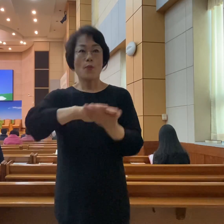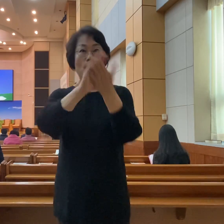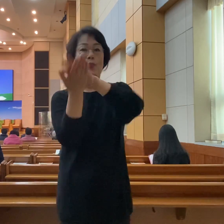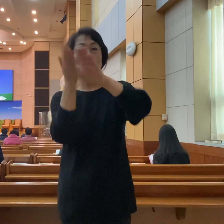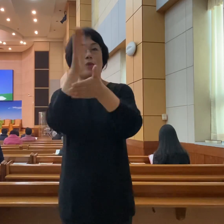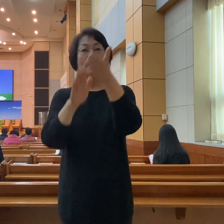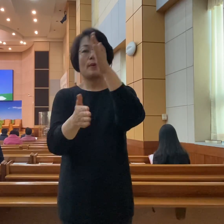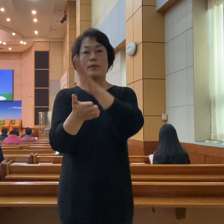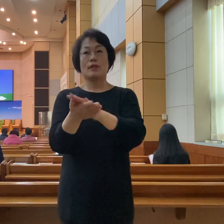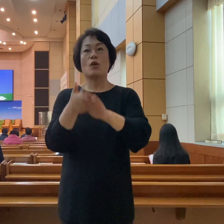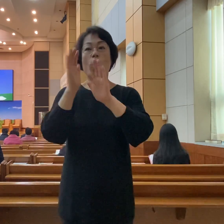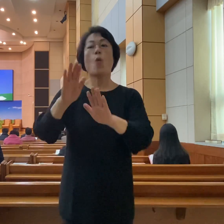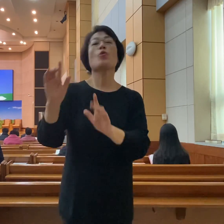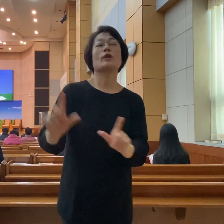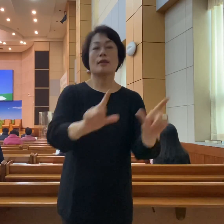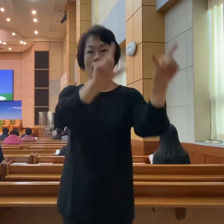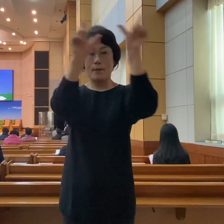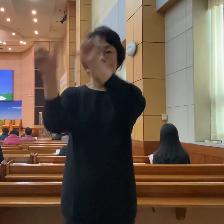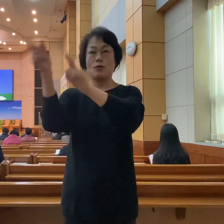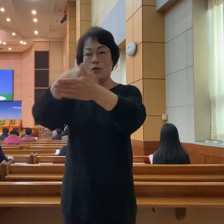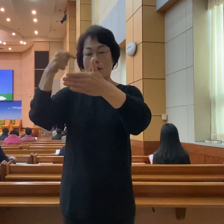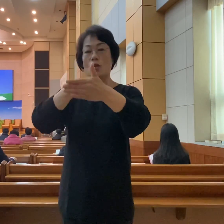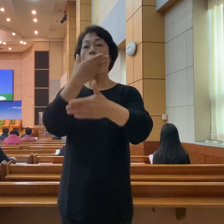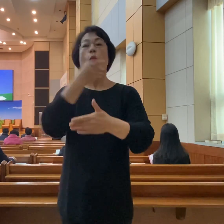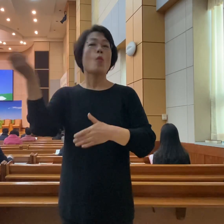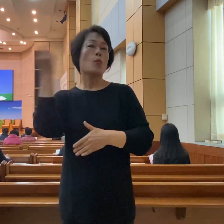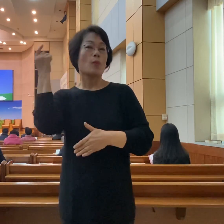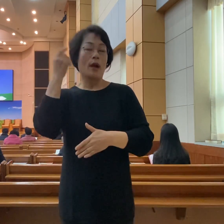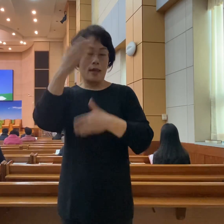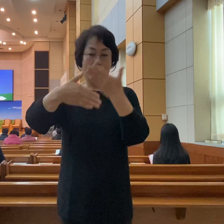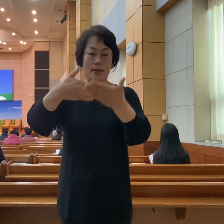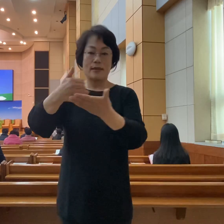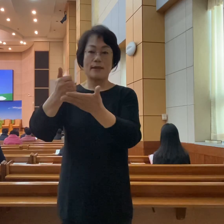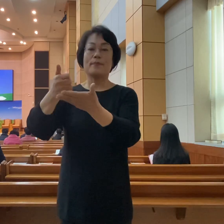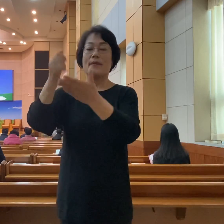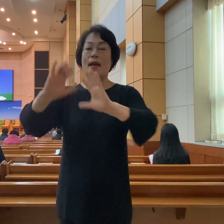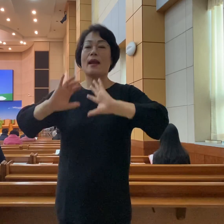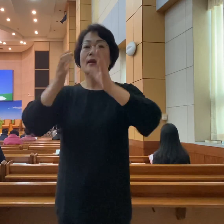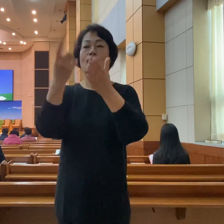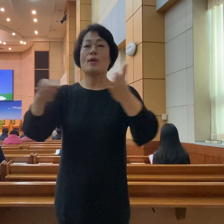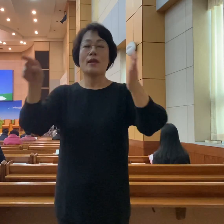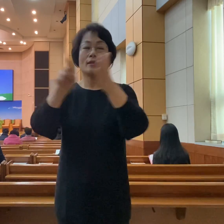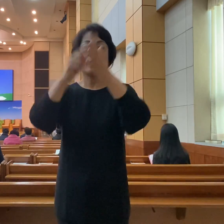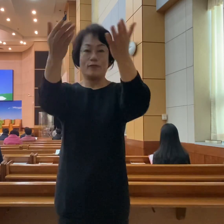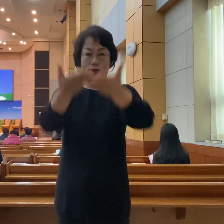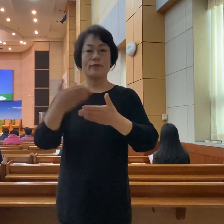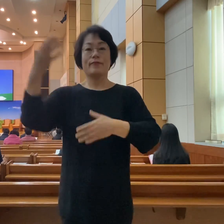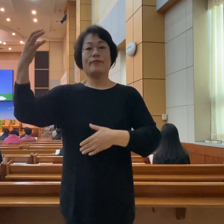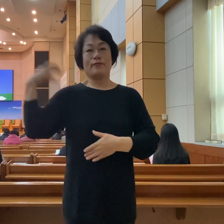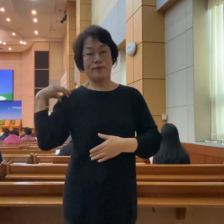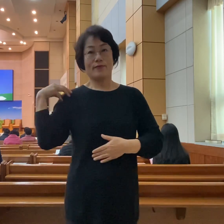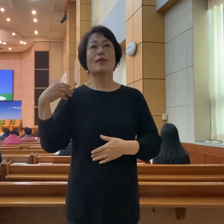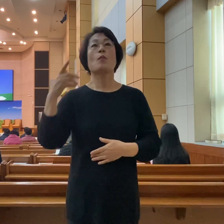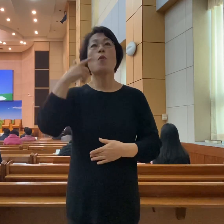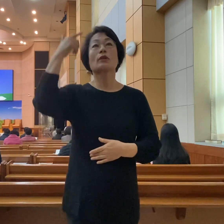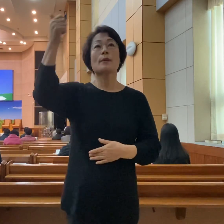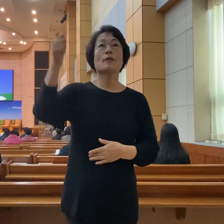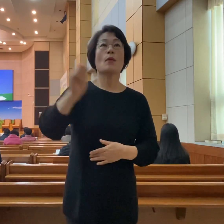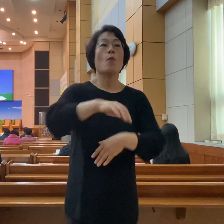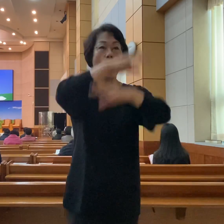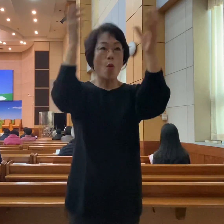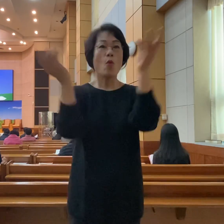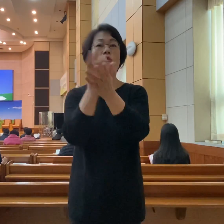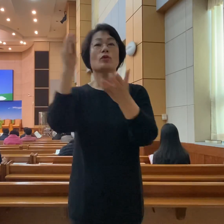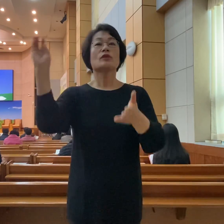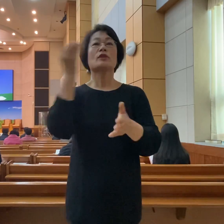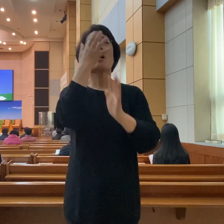변함없이 오늘의 삶 속에서도 복음과 하나님 나라 위해서 주어진 사명을 감당하는 제가 되고 우리